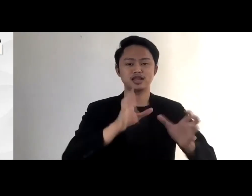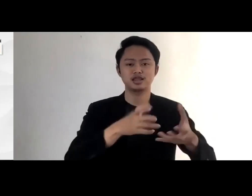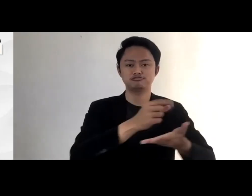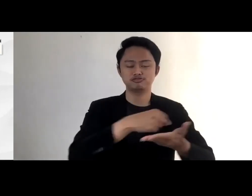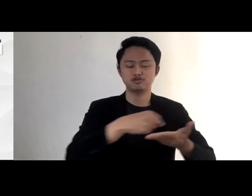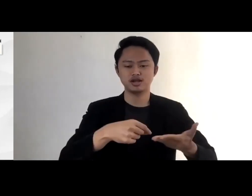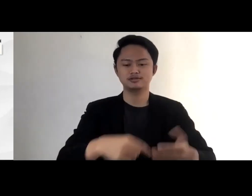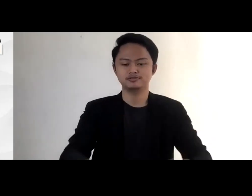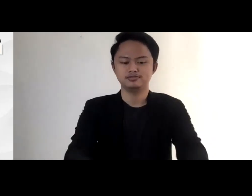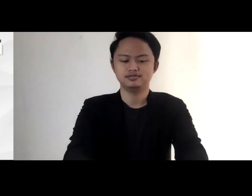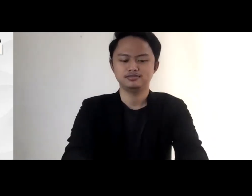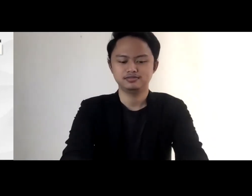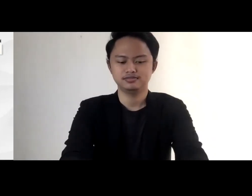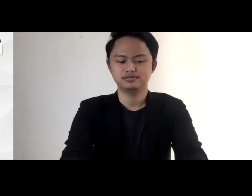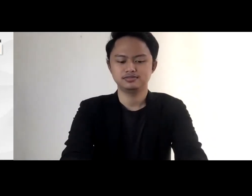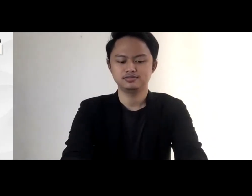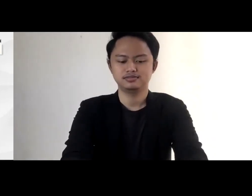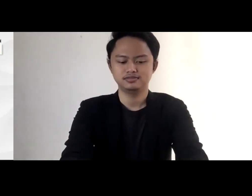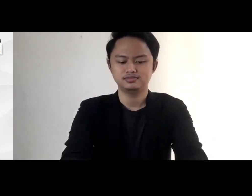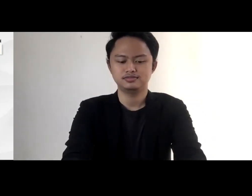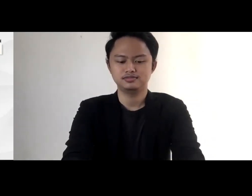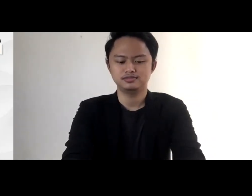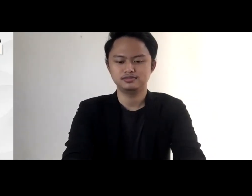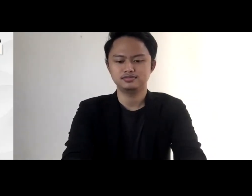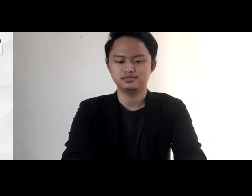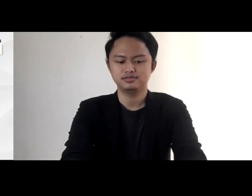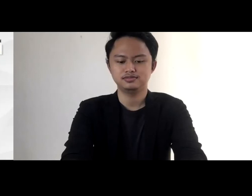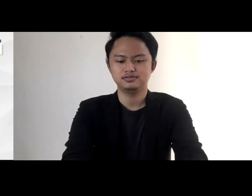guru, tetapi orang tua juga memerlukan satu